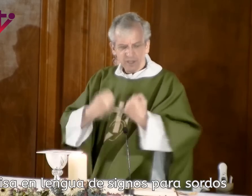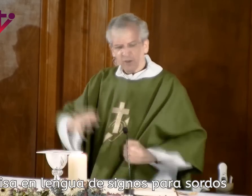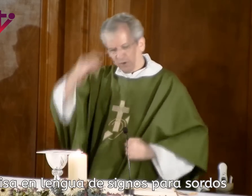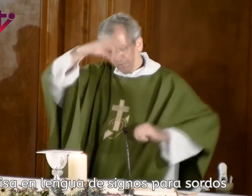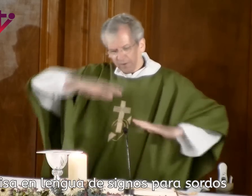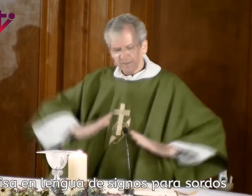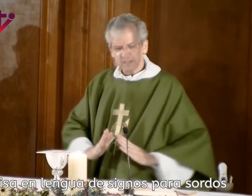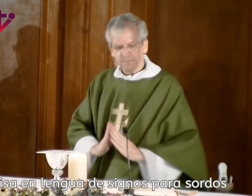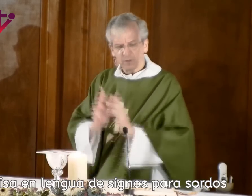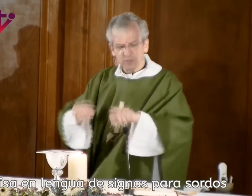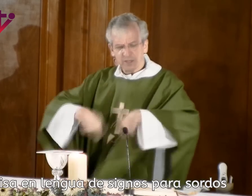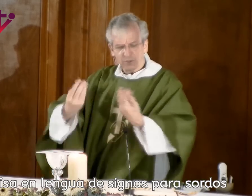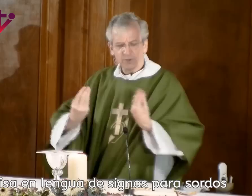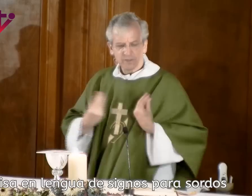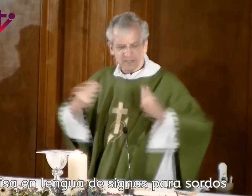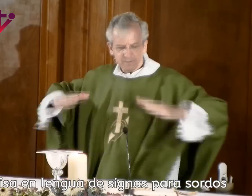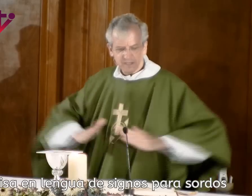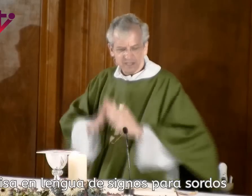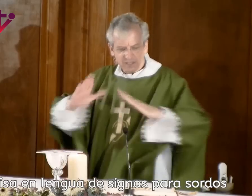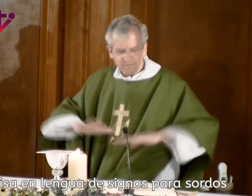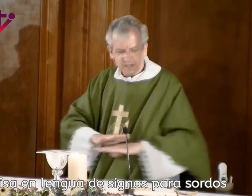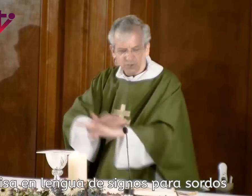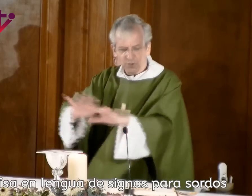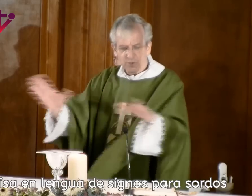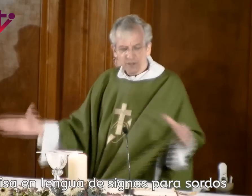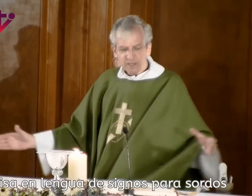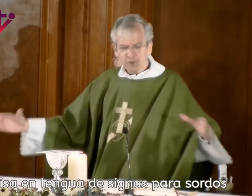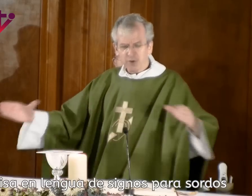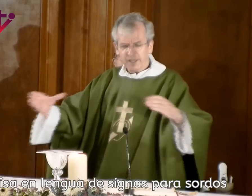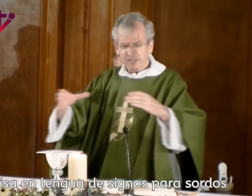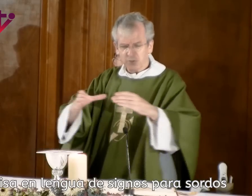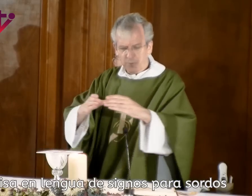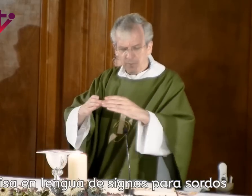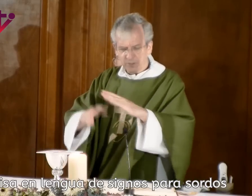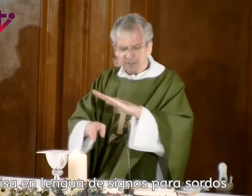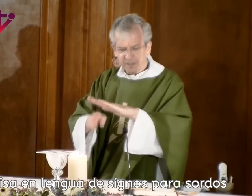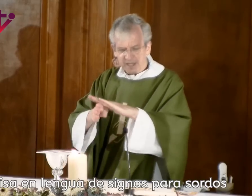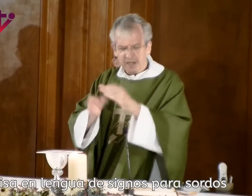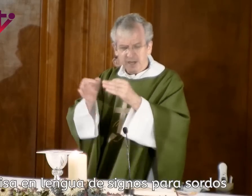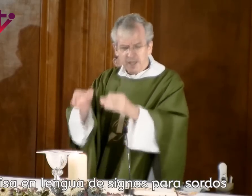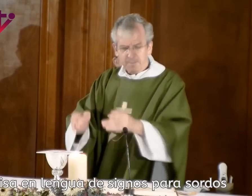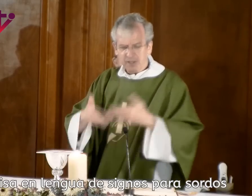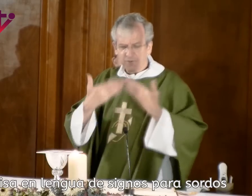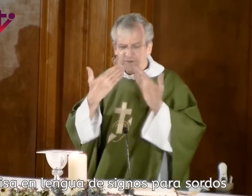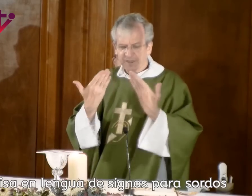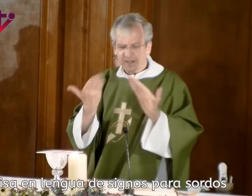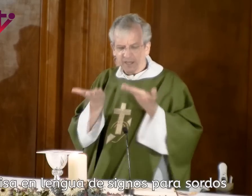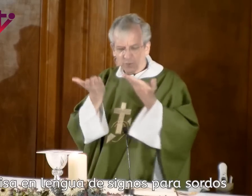con la fuerza del Espíritu Santo, das vida y santificas todo, y congregas a tu pueblo sin cesar, para que ofrezca en tu